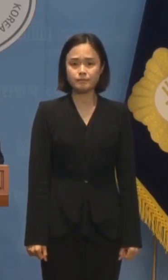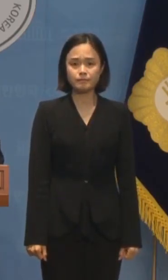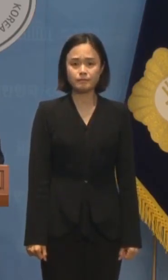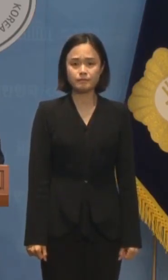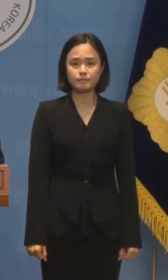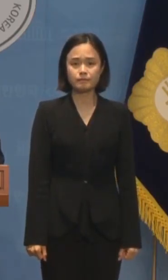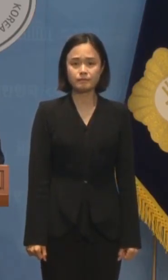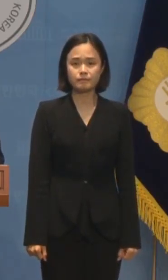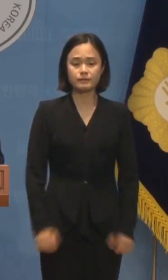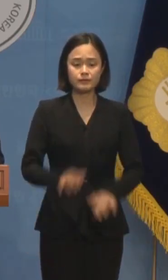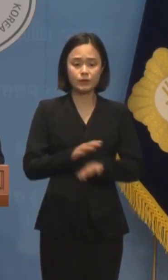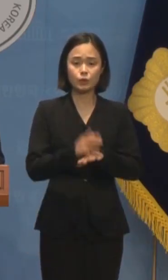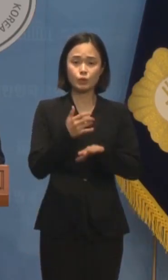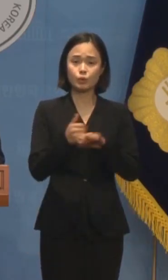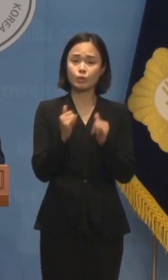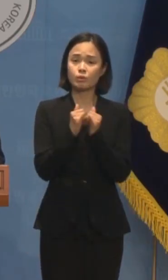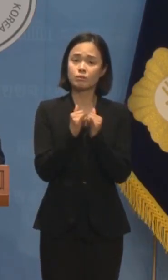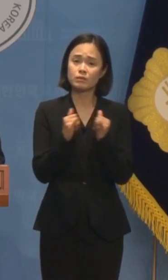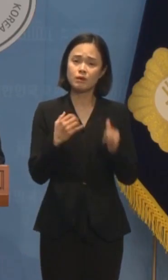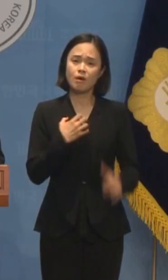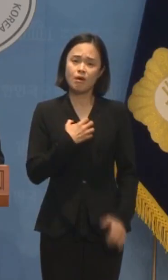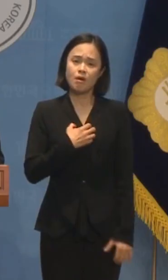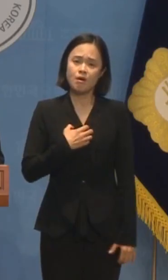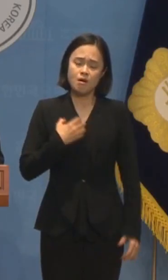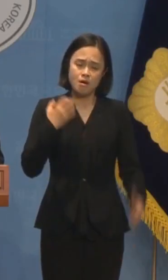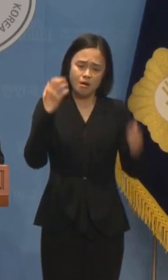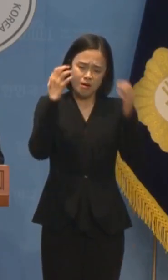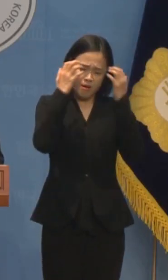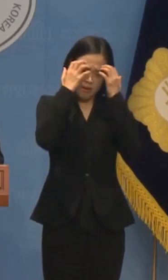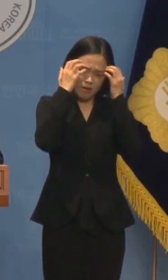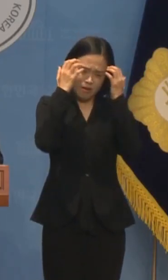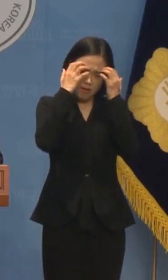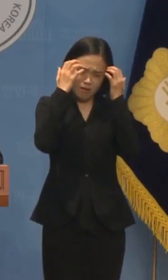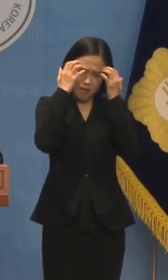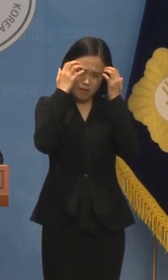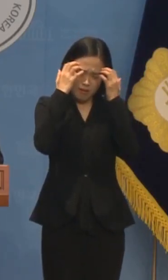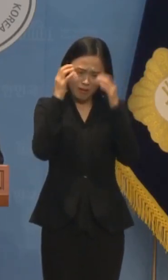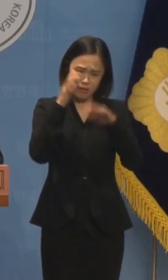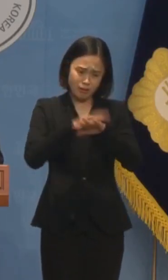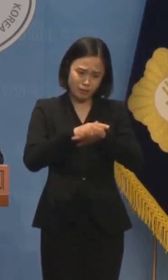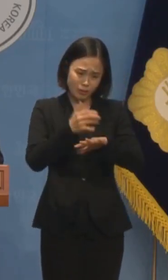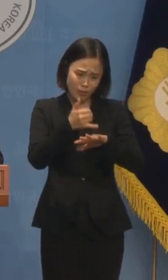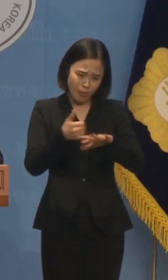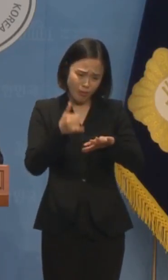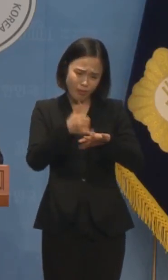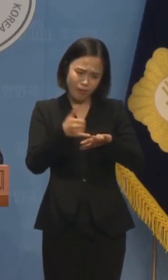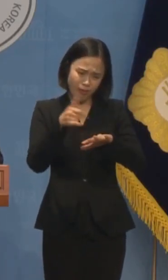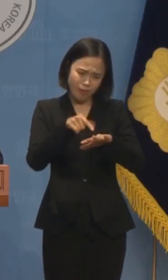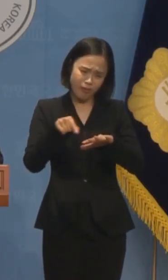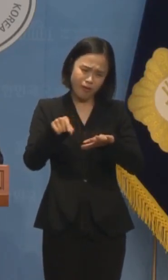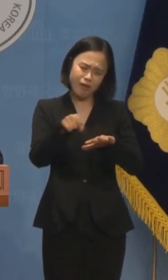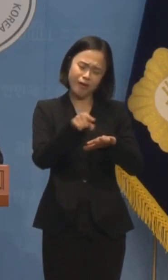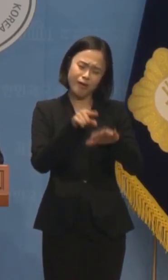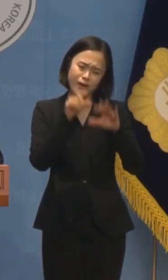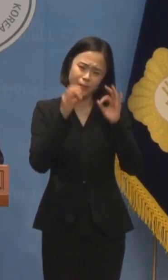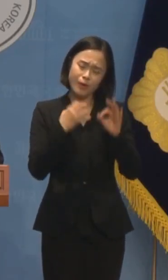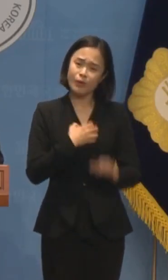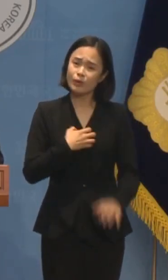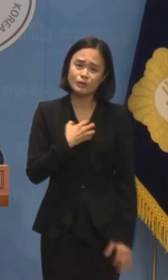내몰린 농민들은 애써 논을 갈아엎지만 쌀값 하락을 막지